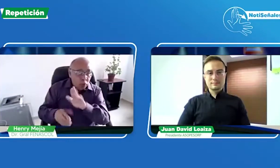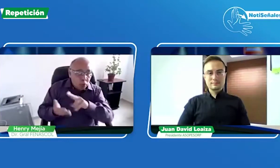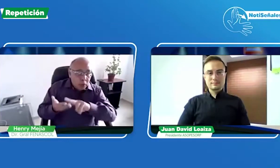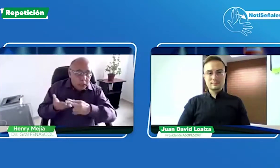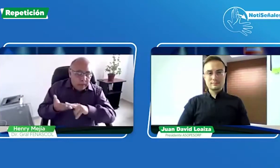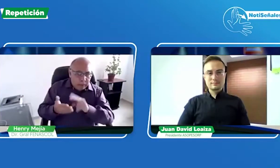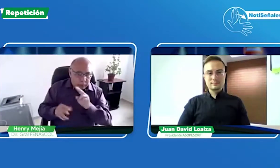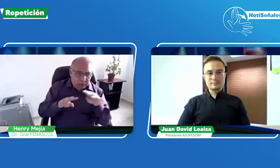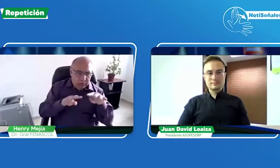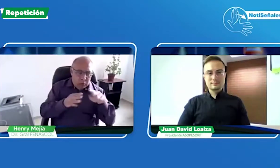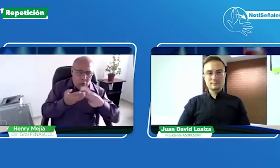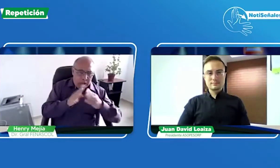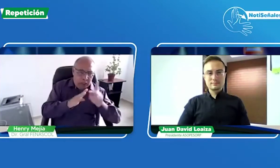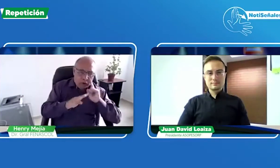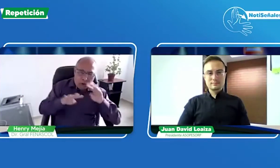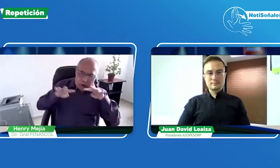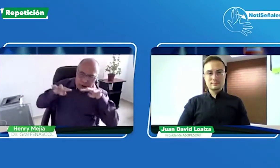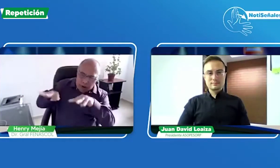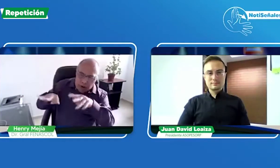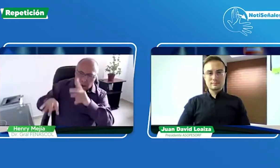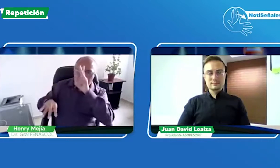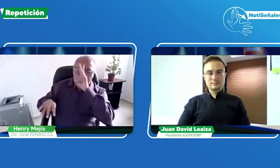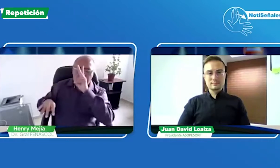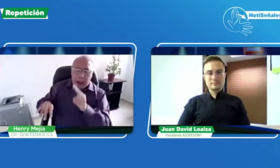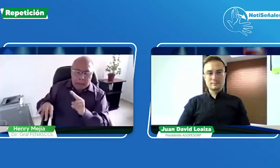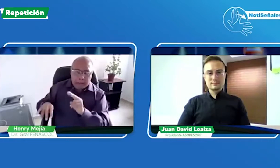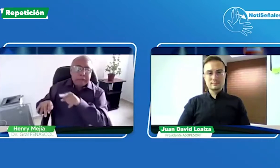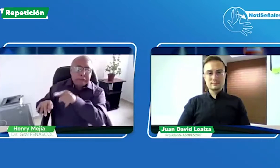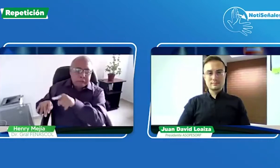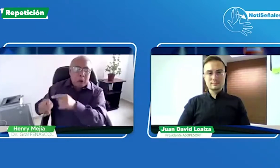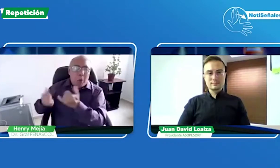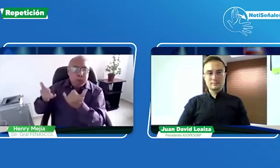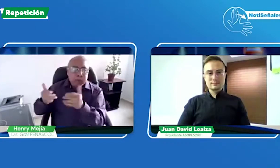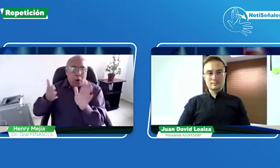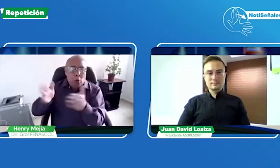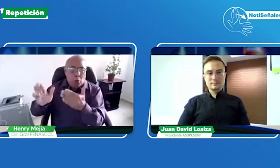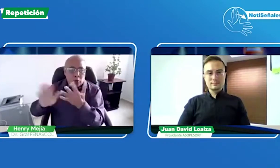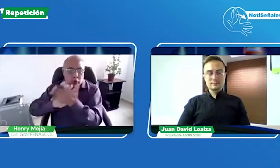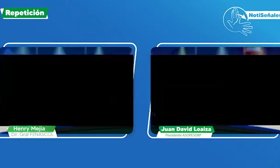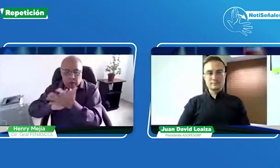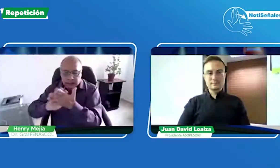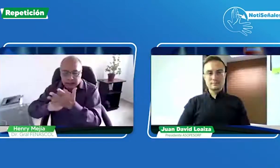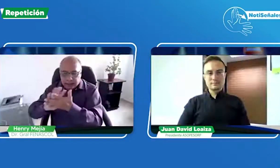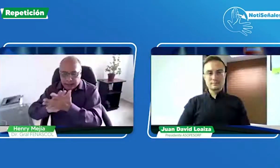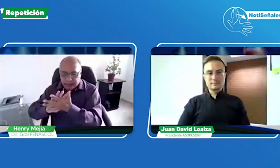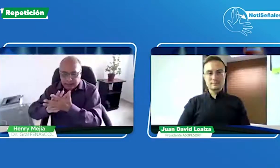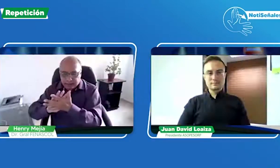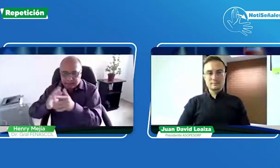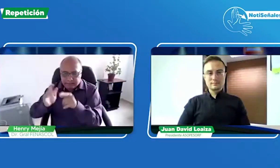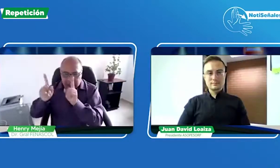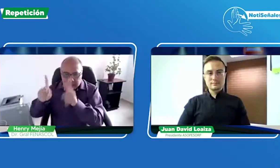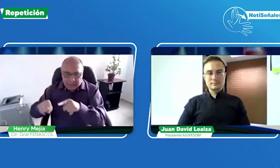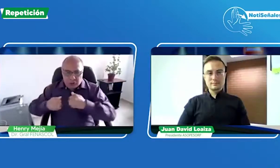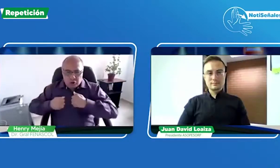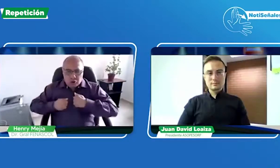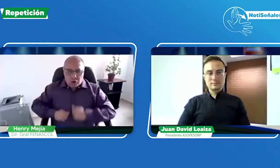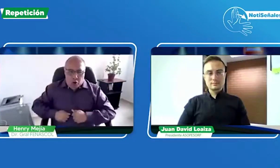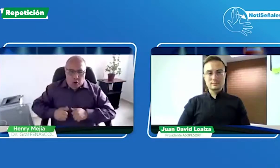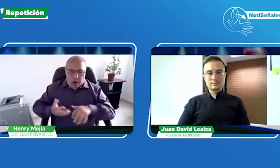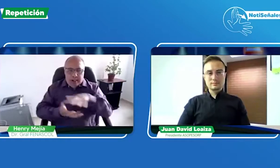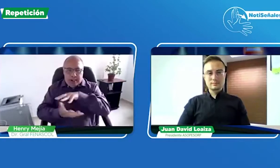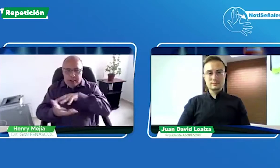preocupación que tienen referente a la situación que se está presentando con los intérpretes en la cual se pudiera como